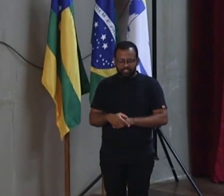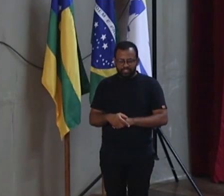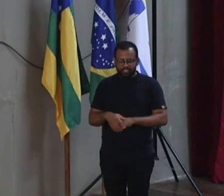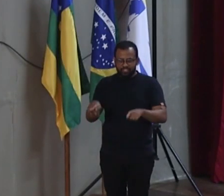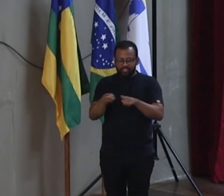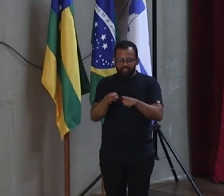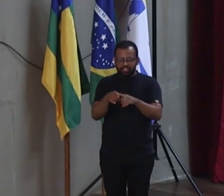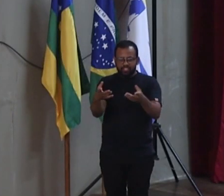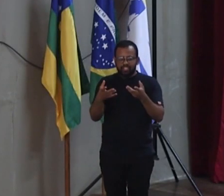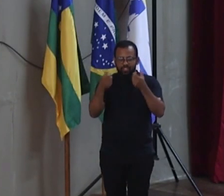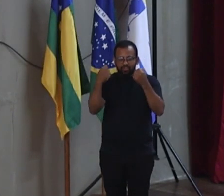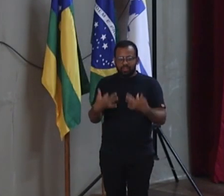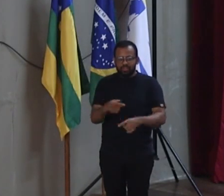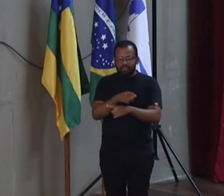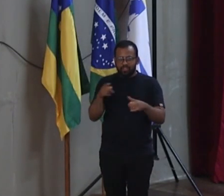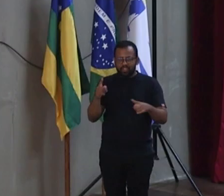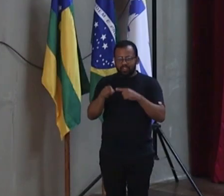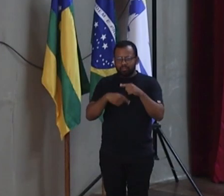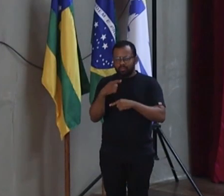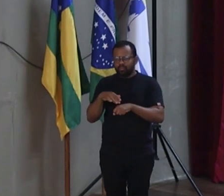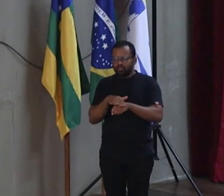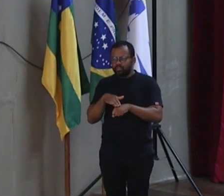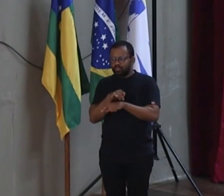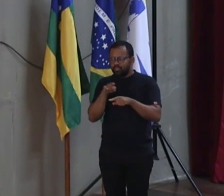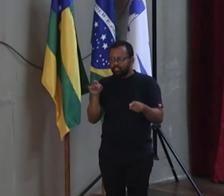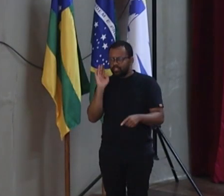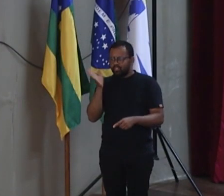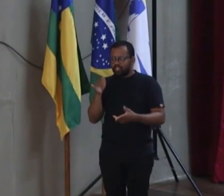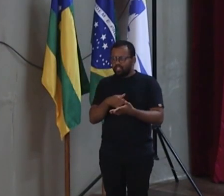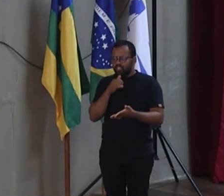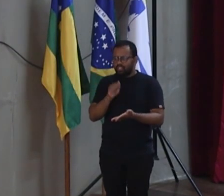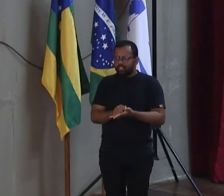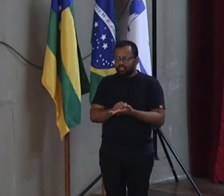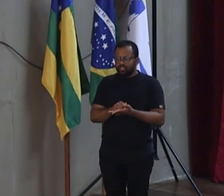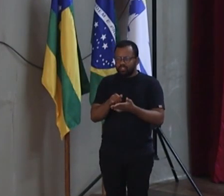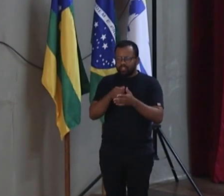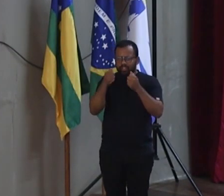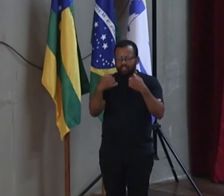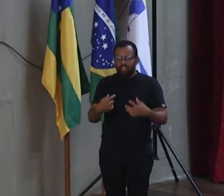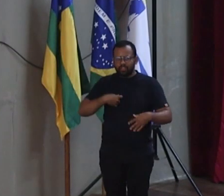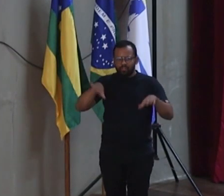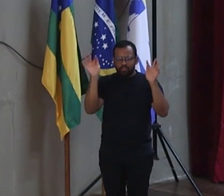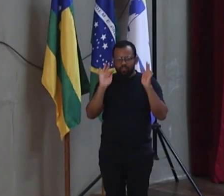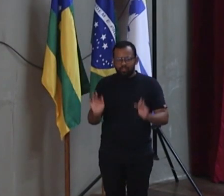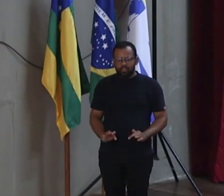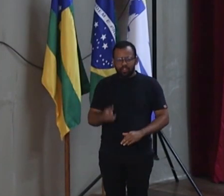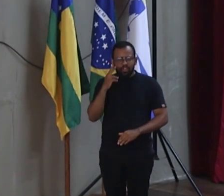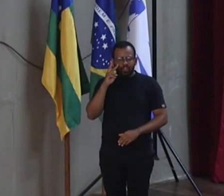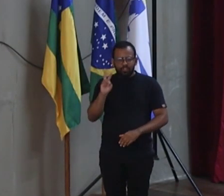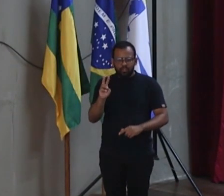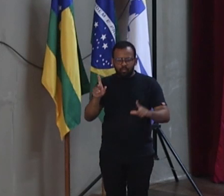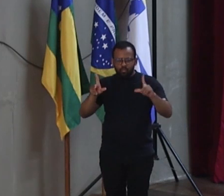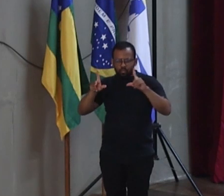e queria deixar já registrado, depois vou falar disso, mas deixar já registrado, que eu fiquei muito feliz em ver o